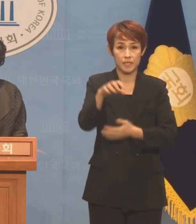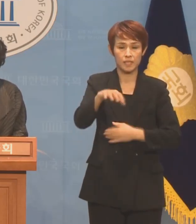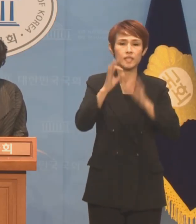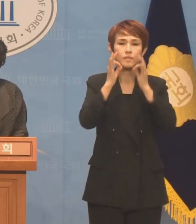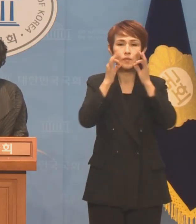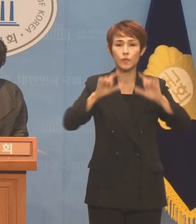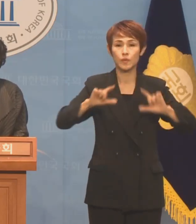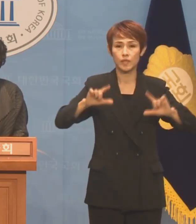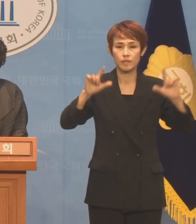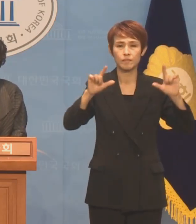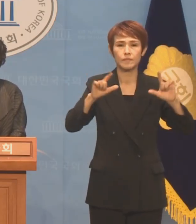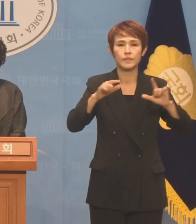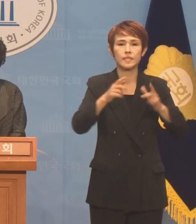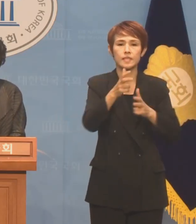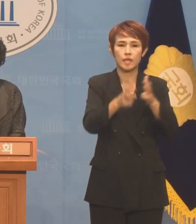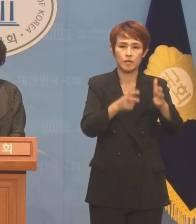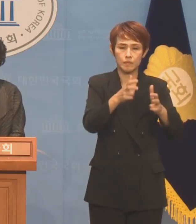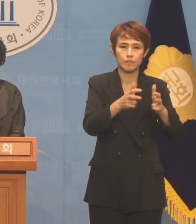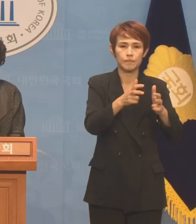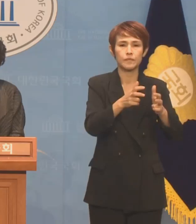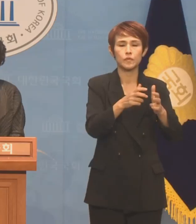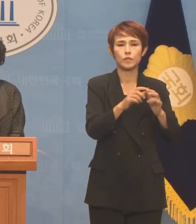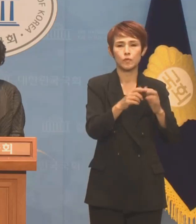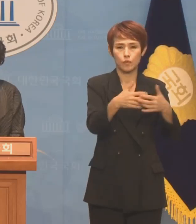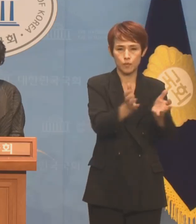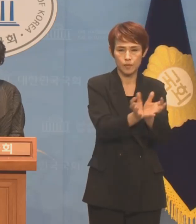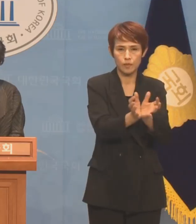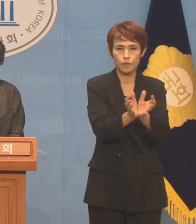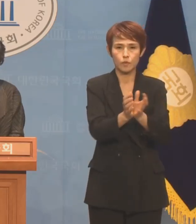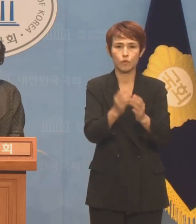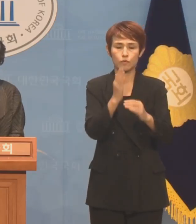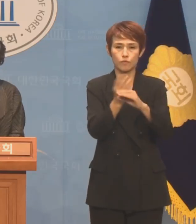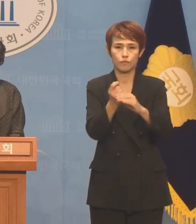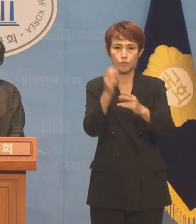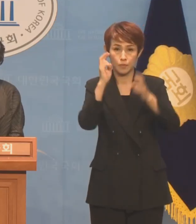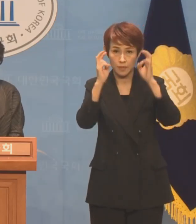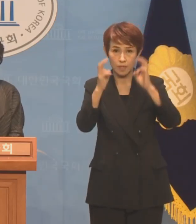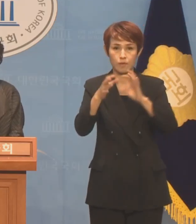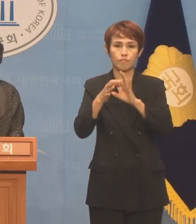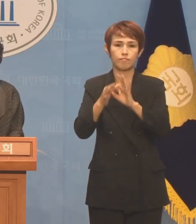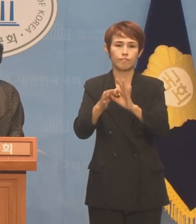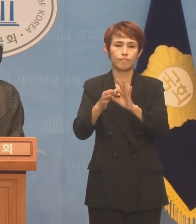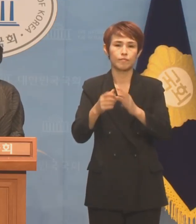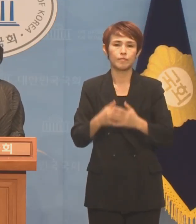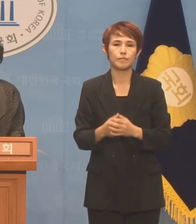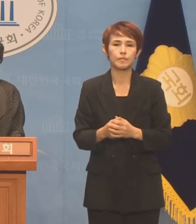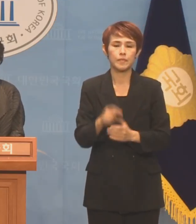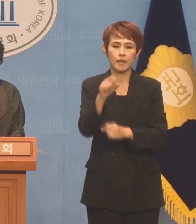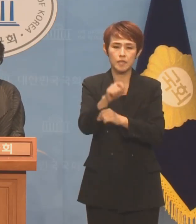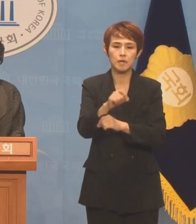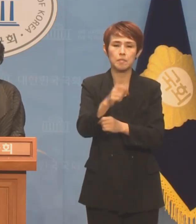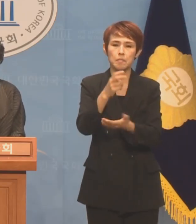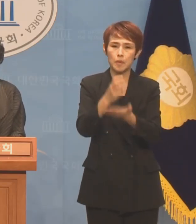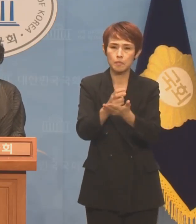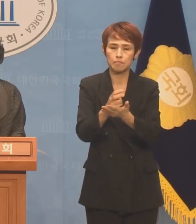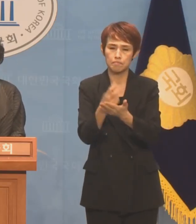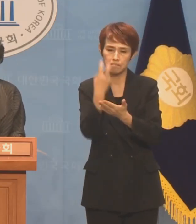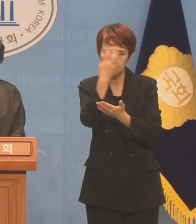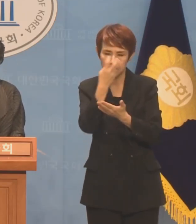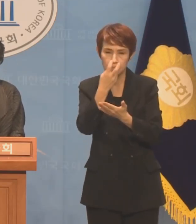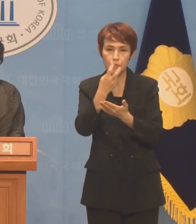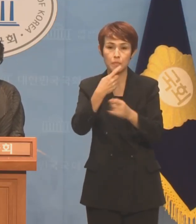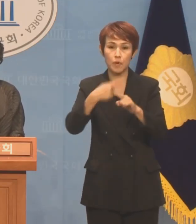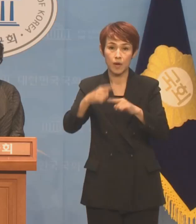금요일 산업통상자원, 중소벤처기업 분야에 대한 행정입법 분석, 평가 사례를